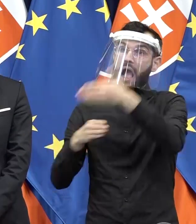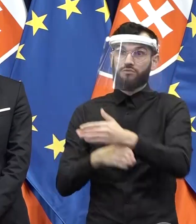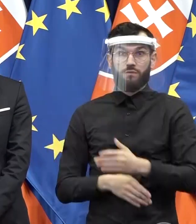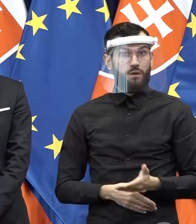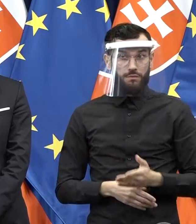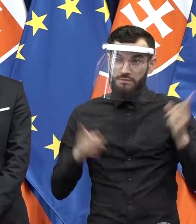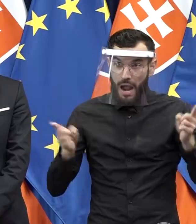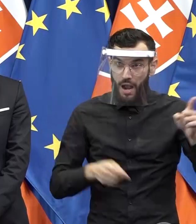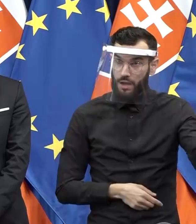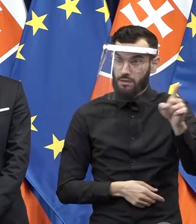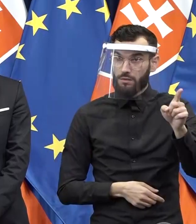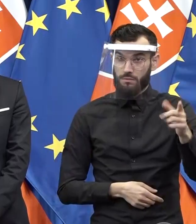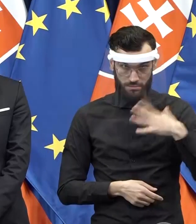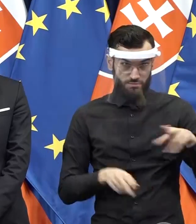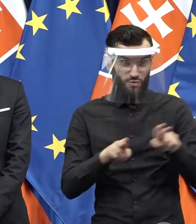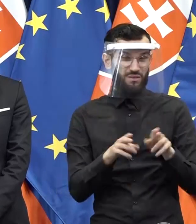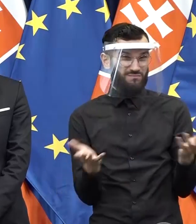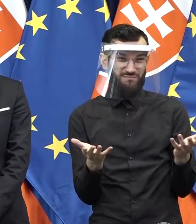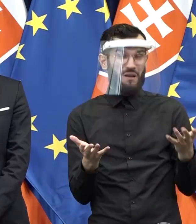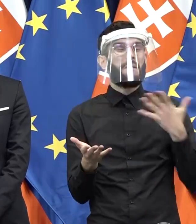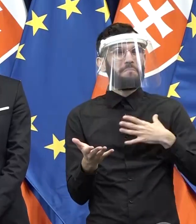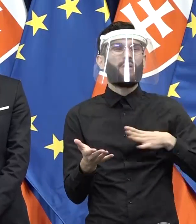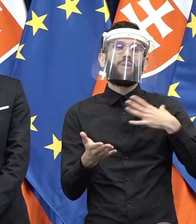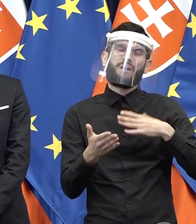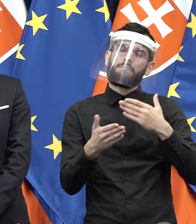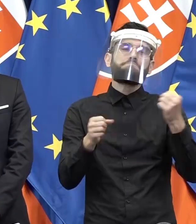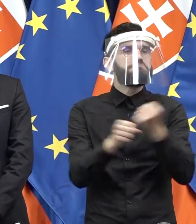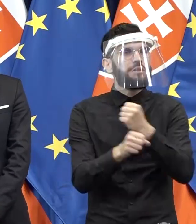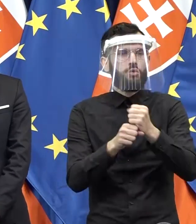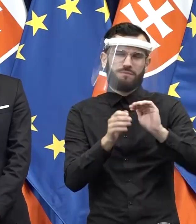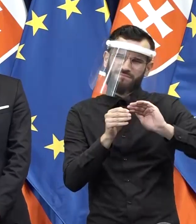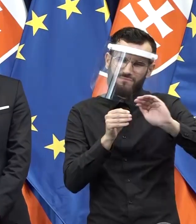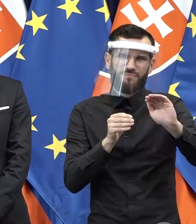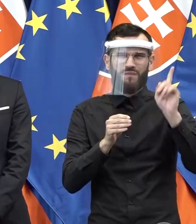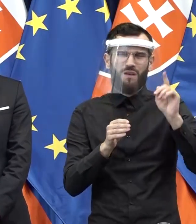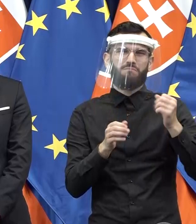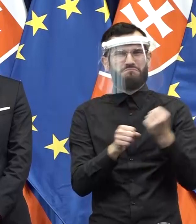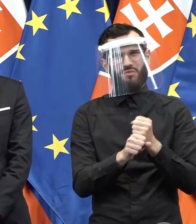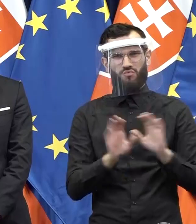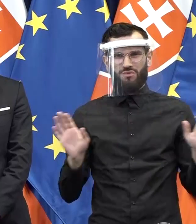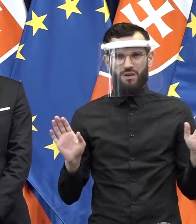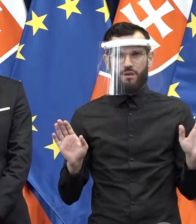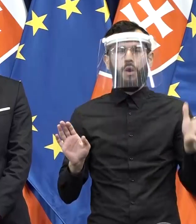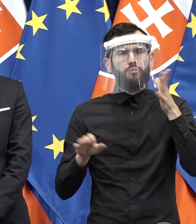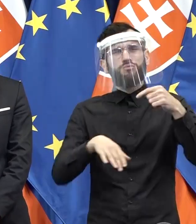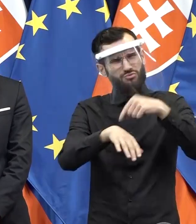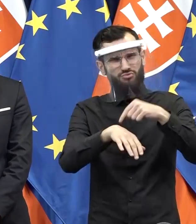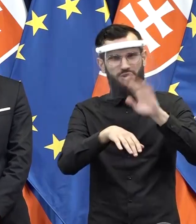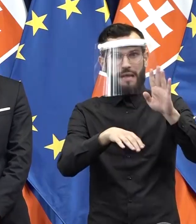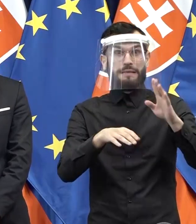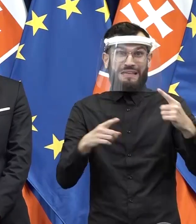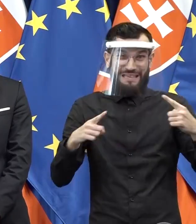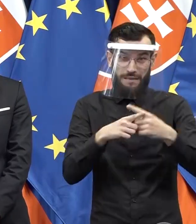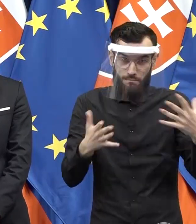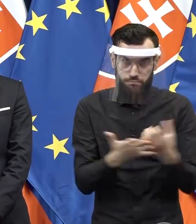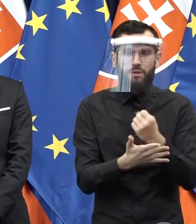takto dopadnúť. Takže skúsme eliminovať čokoľvek zbytočné. Odsuňme nabok. Budeme mať čas, ak spoločne túto krízu